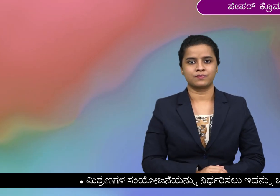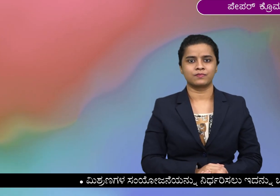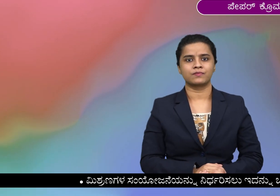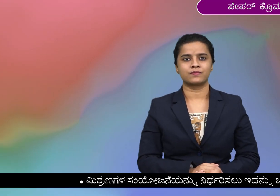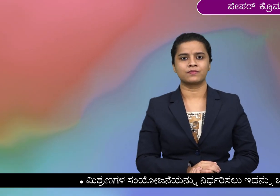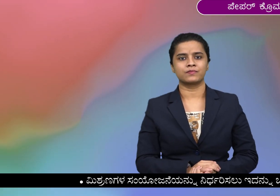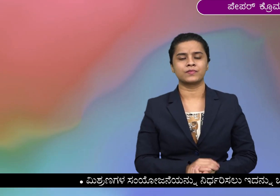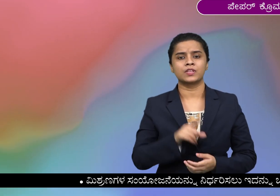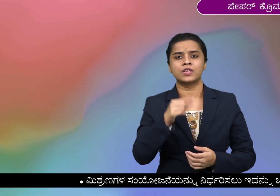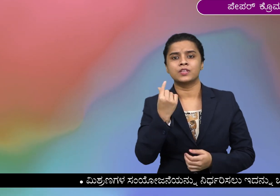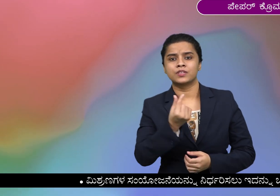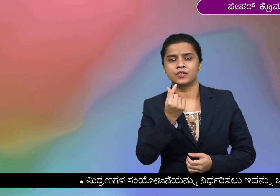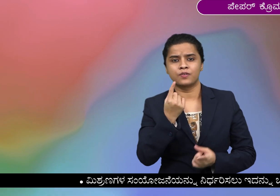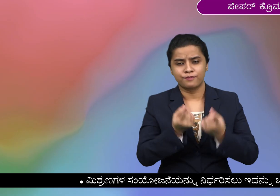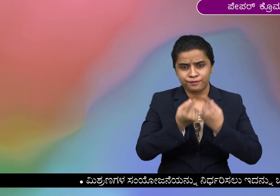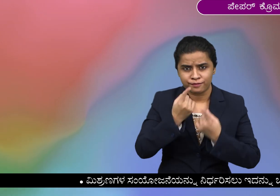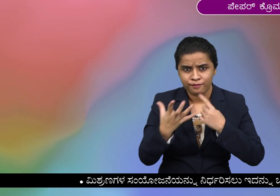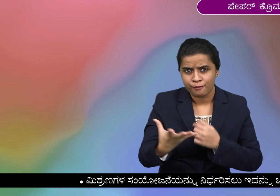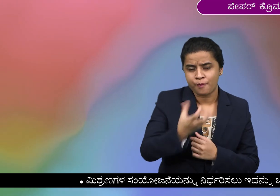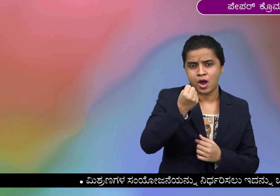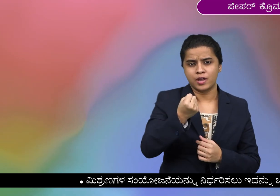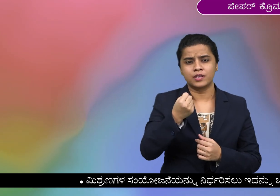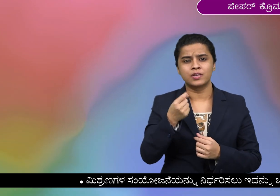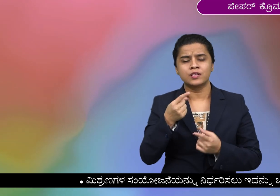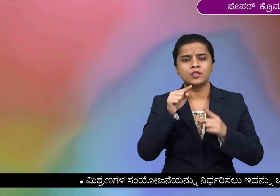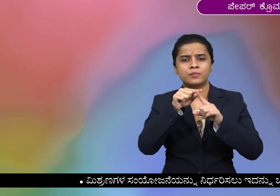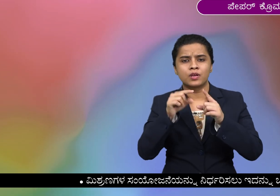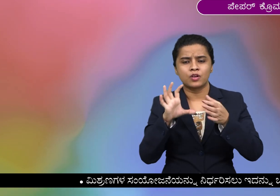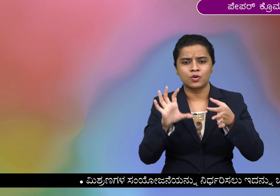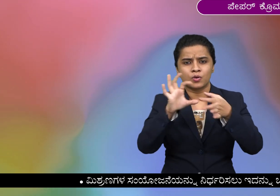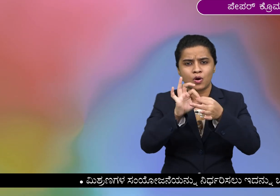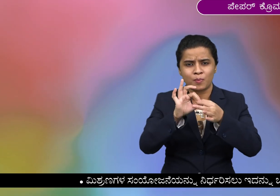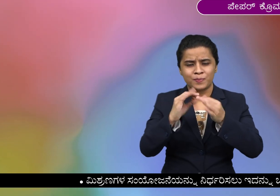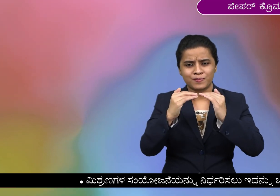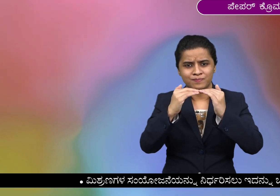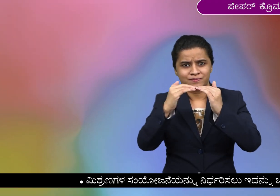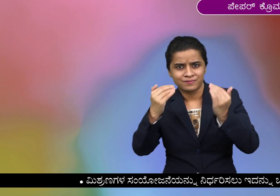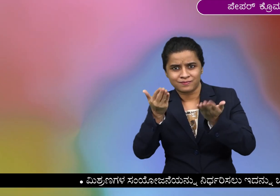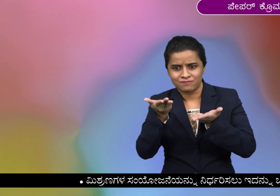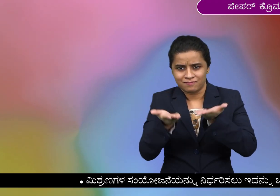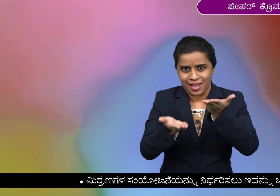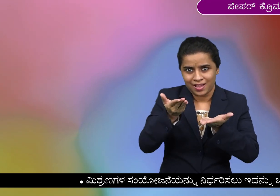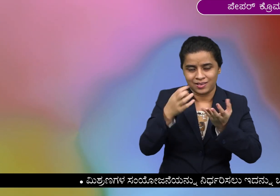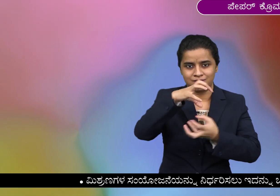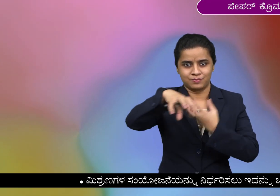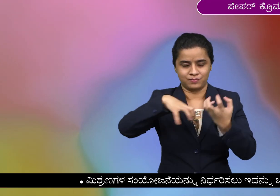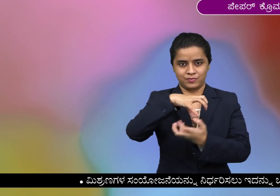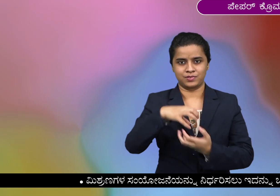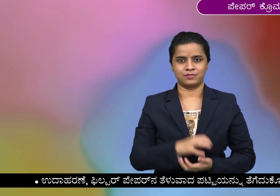ಮಿಶ್ರಣಗಳ ಸಂಯೋಜನೆಯನ್ನು ನಿರ್ಧರಿಸಲು ಇದನ್ನು ಬಳಸಲಾಗುತ್ತದೆ.